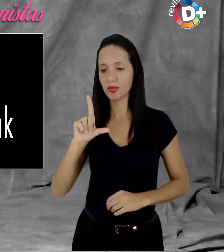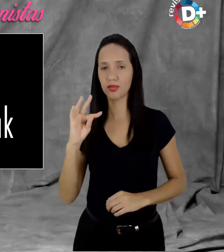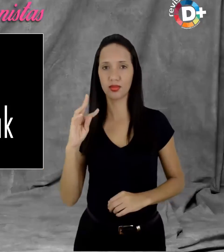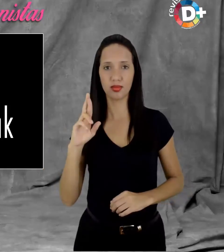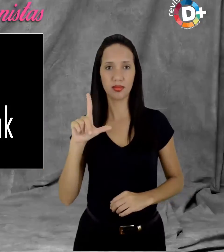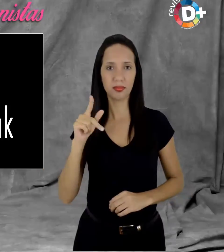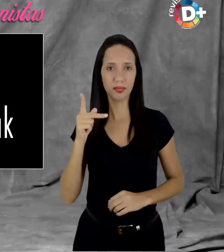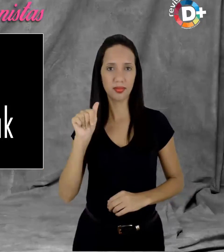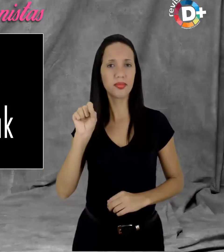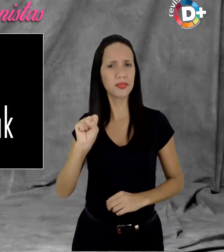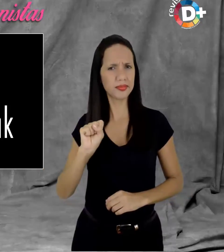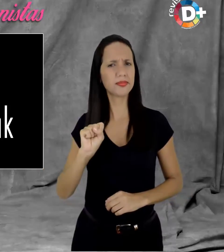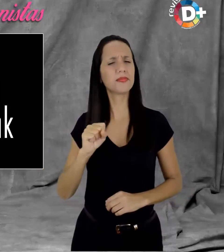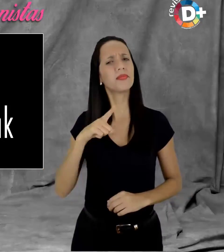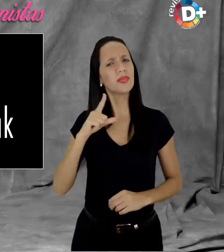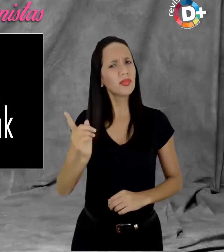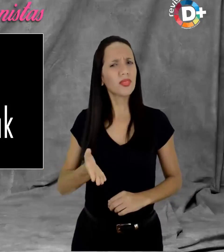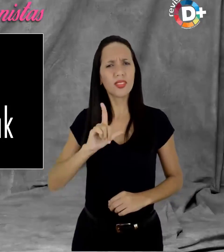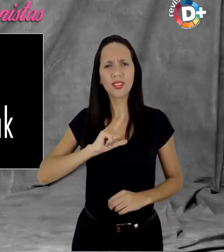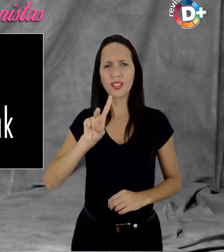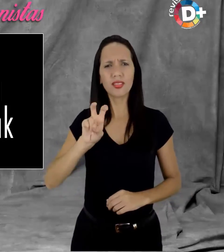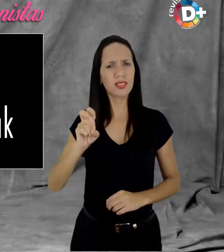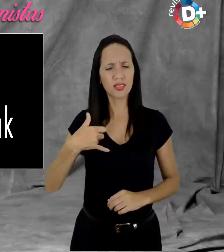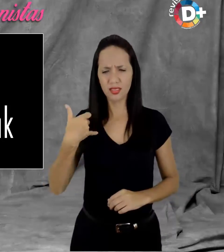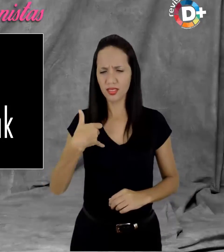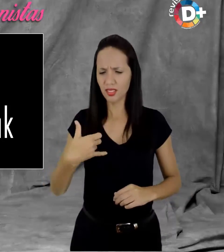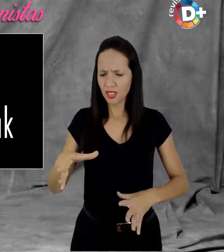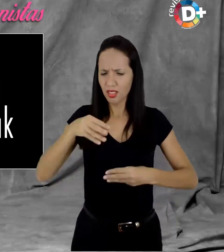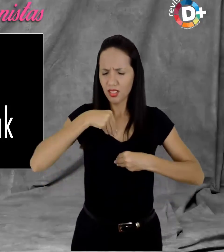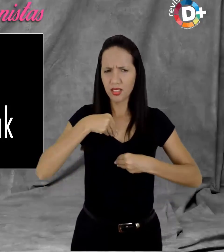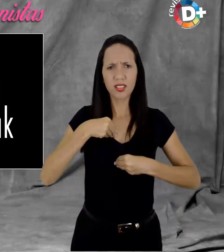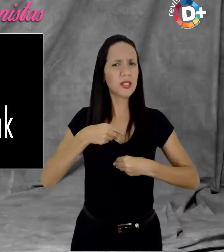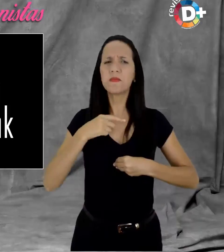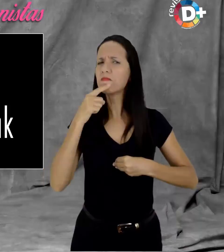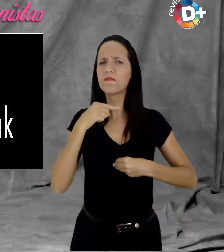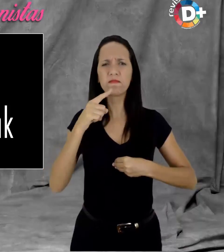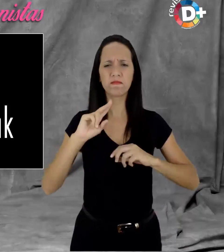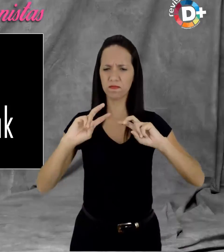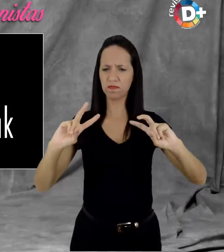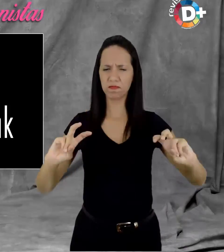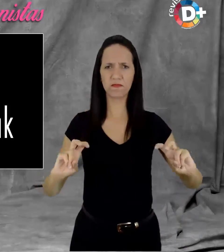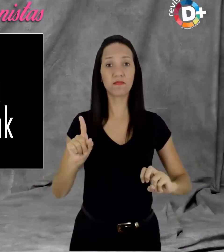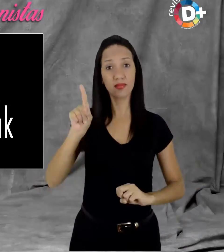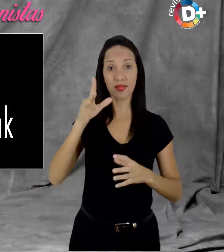mas ninguém identificou sua nova condição. Foi apenas em Nova York, onde foi